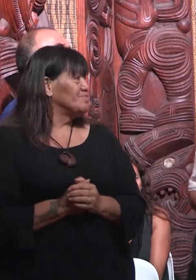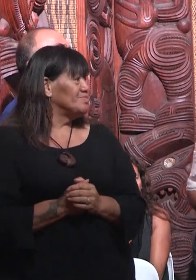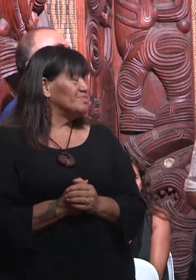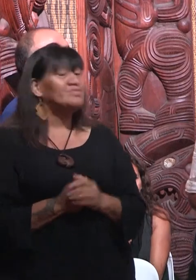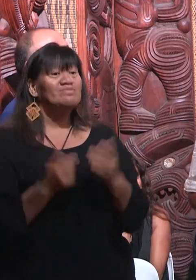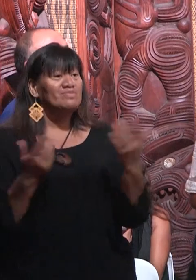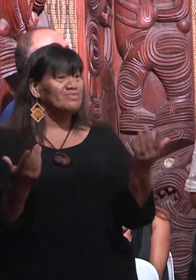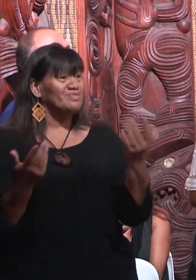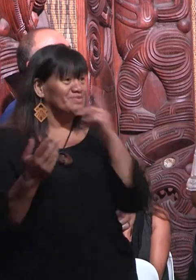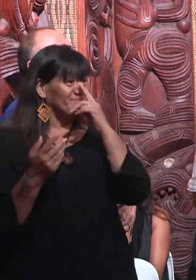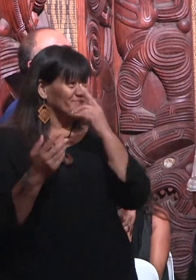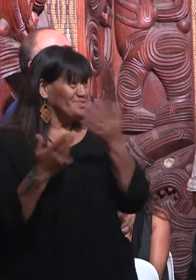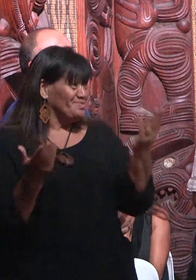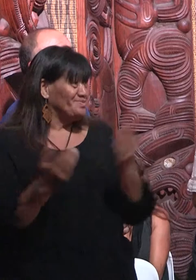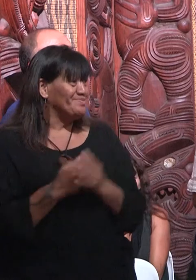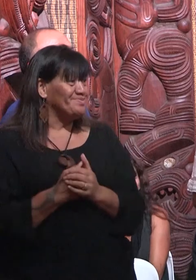E te iwi,